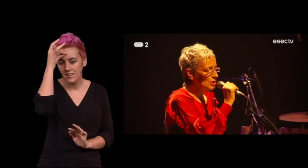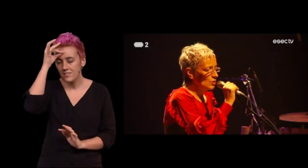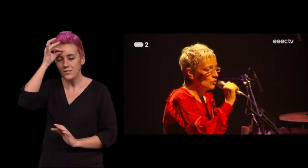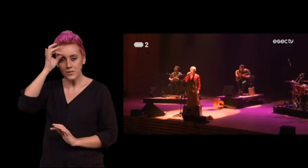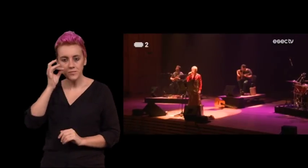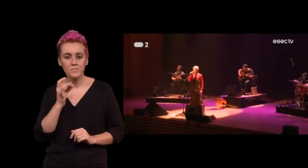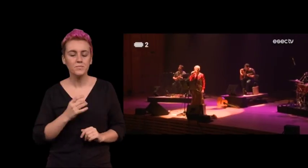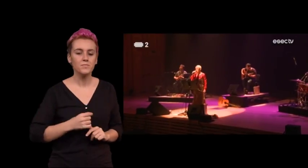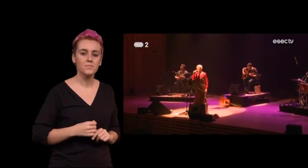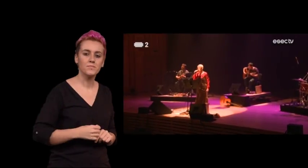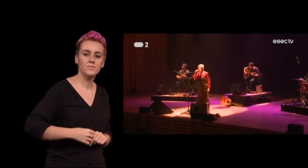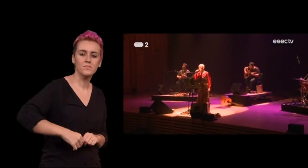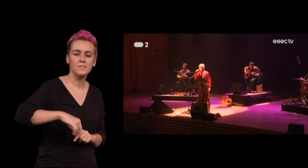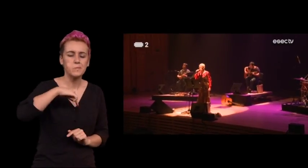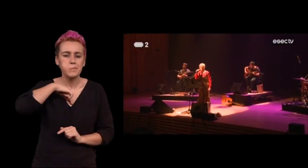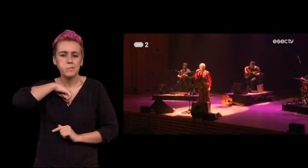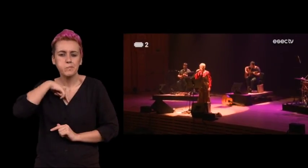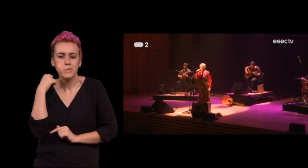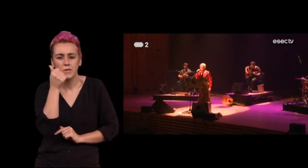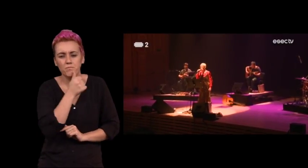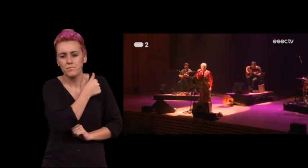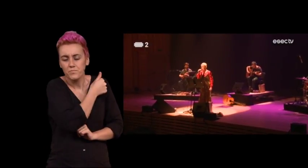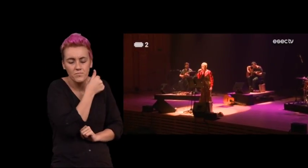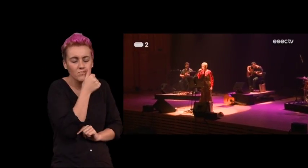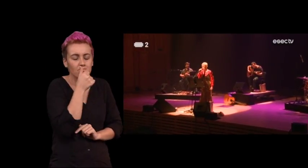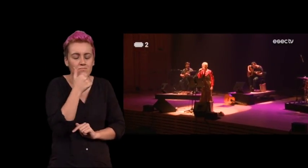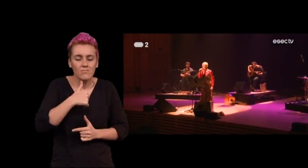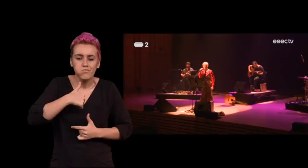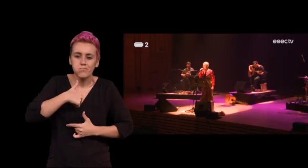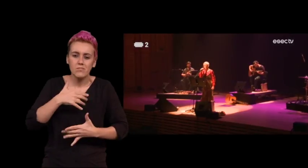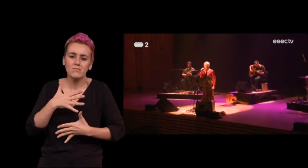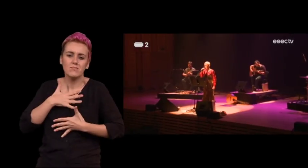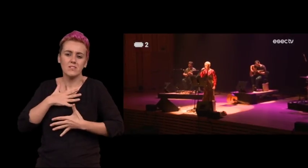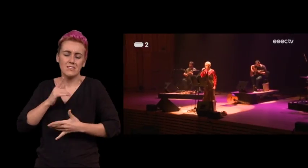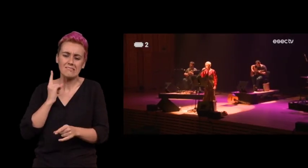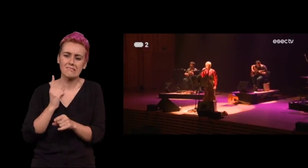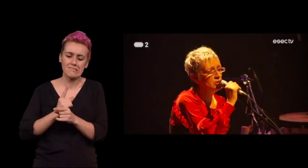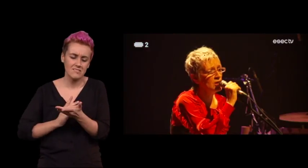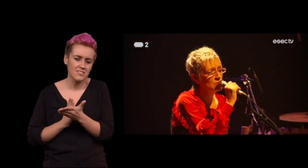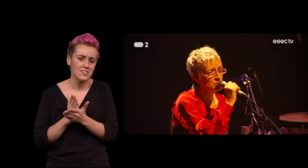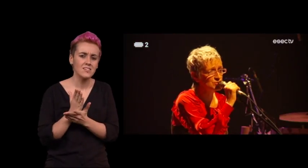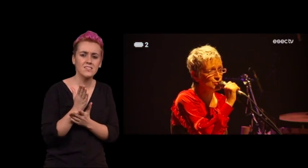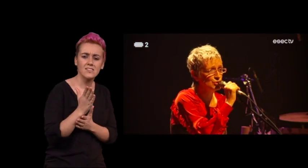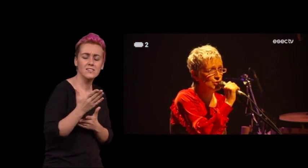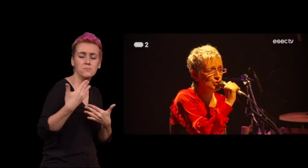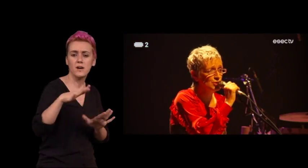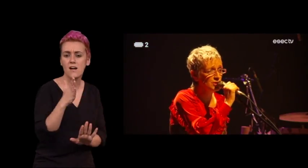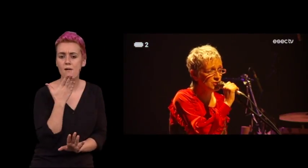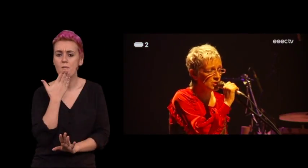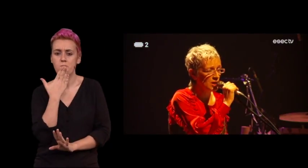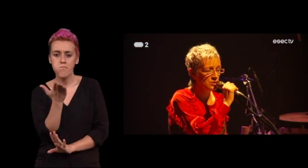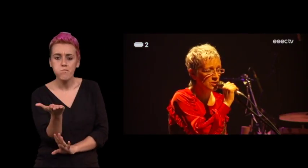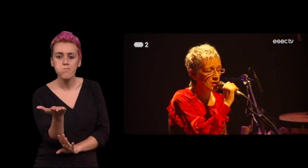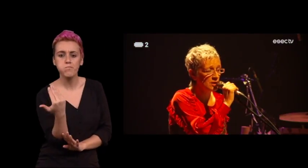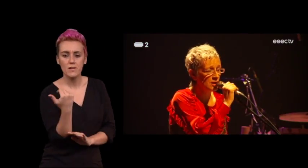cicatriz. Uma dor que não se cala e não se